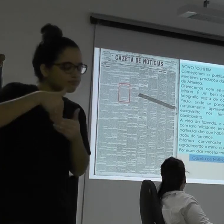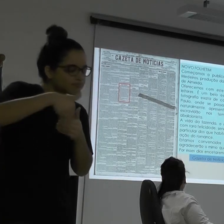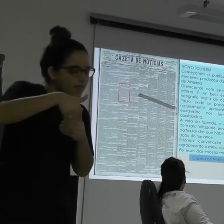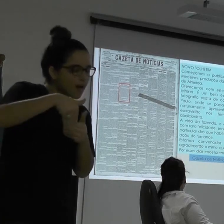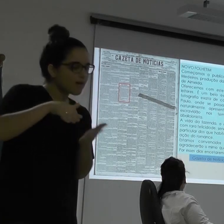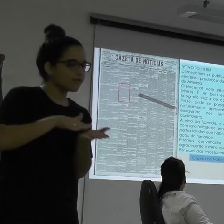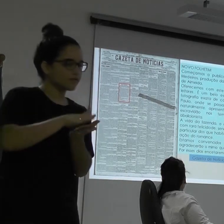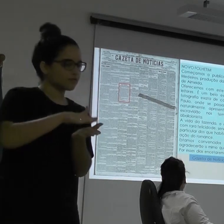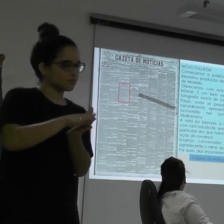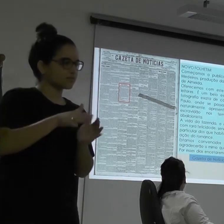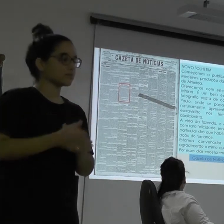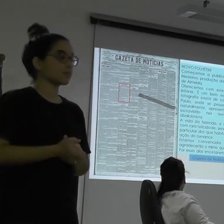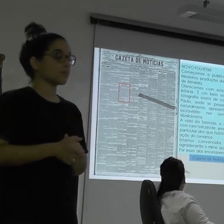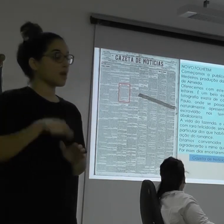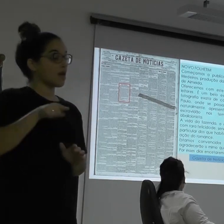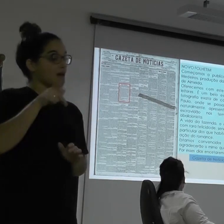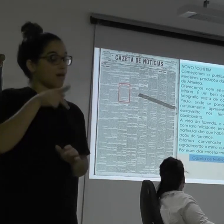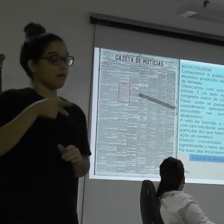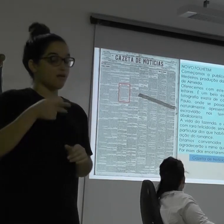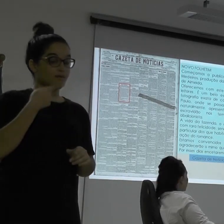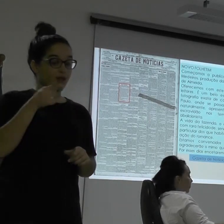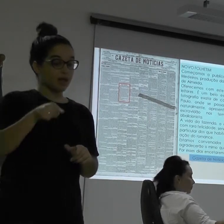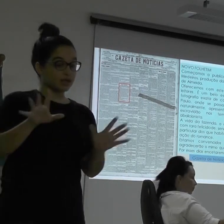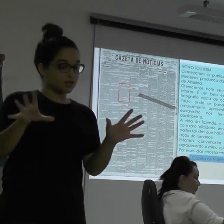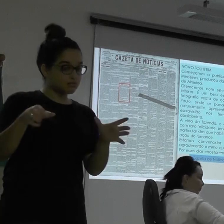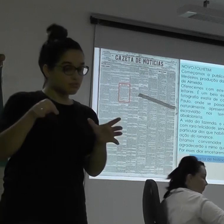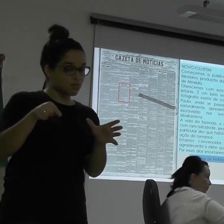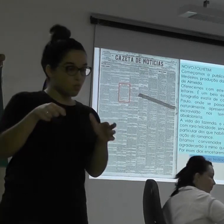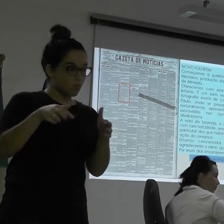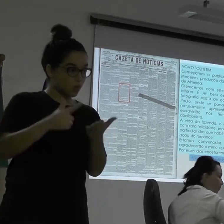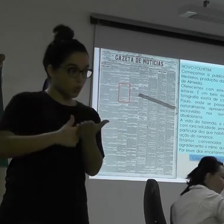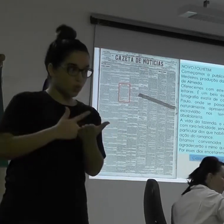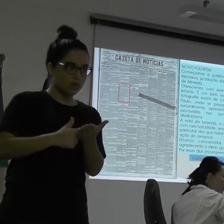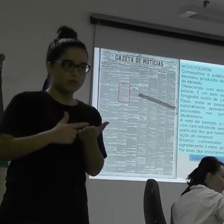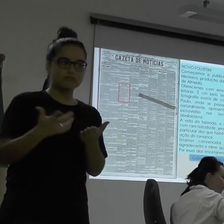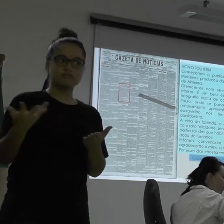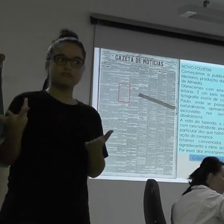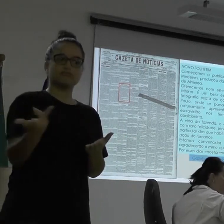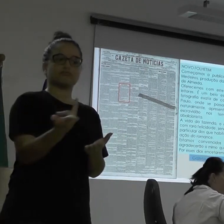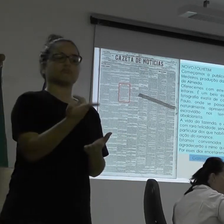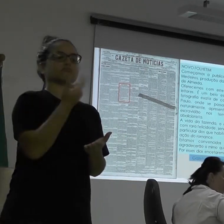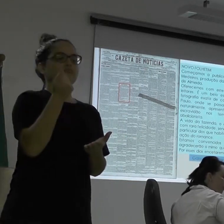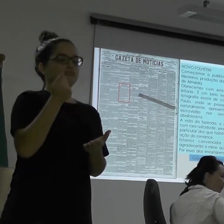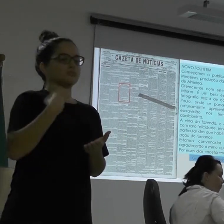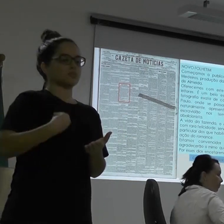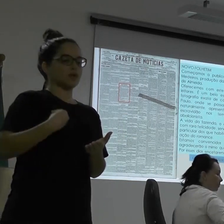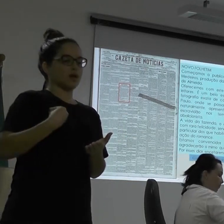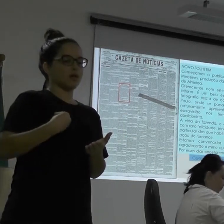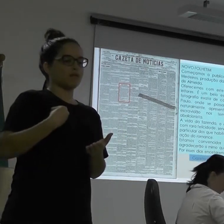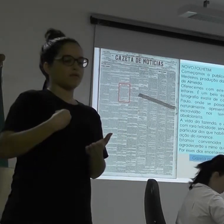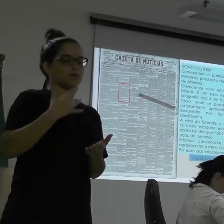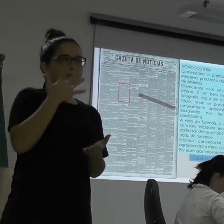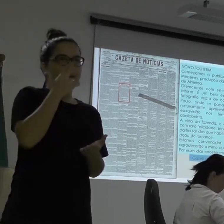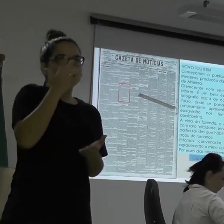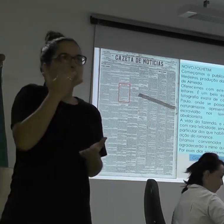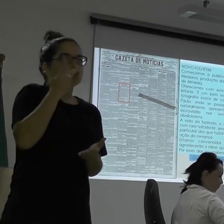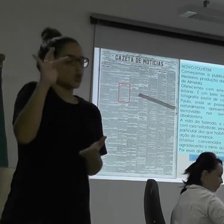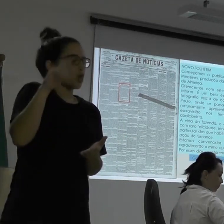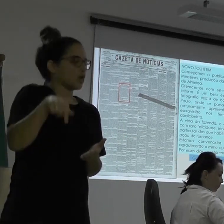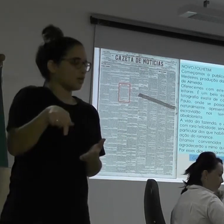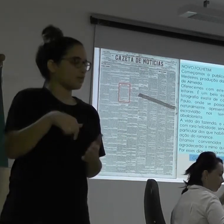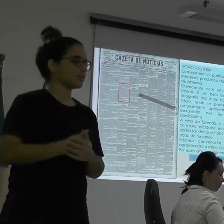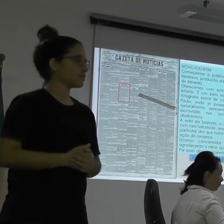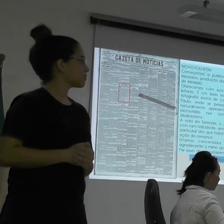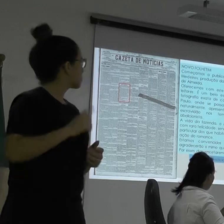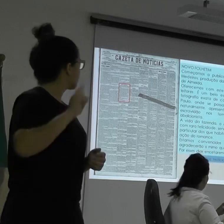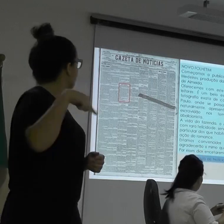E classifica o romance como uma joia aos leitores, um belo estudo da vida provinciana do Brasil. E